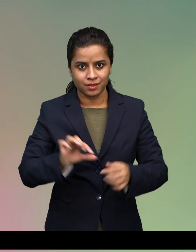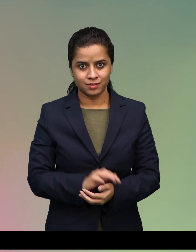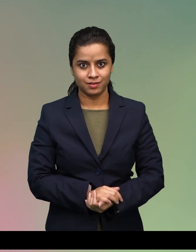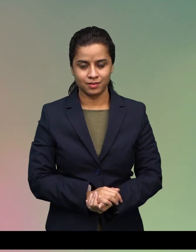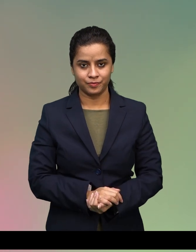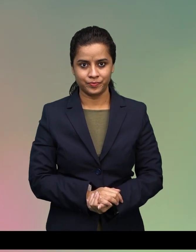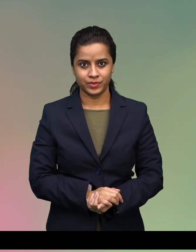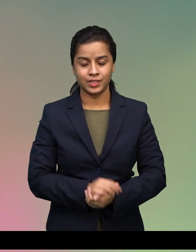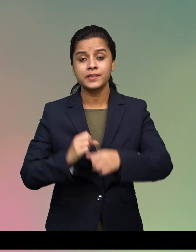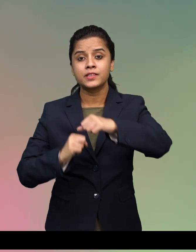ಹೃದಯದ ರಚನೆ.